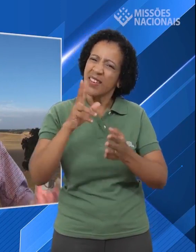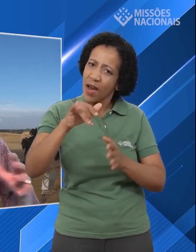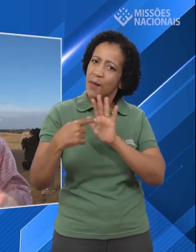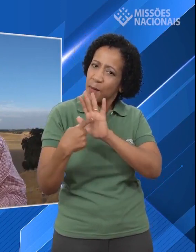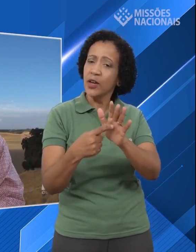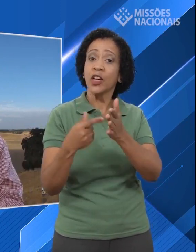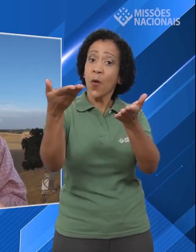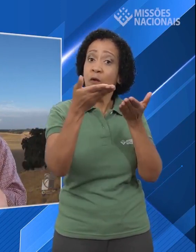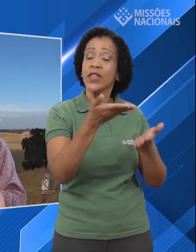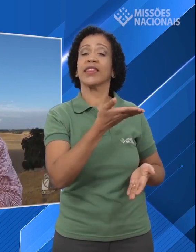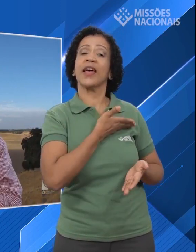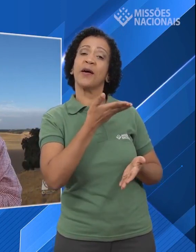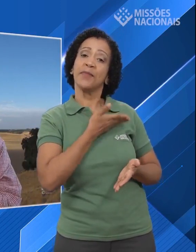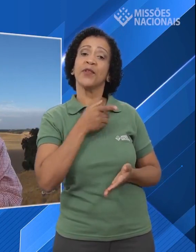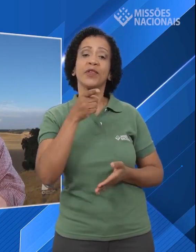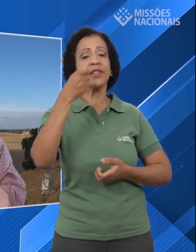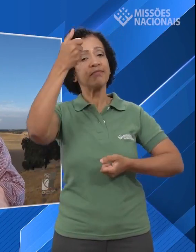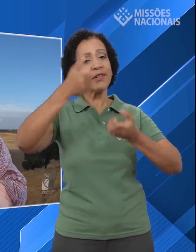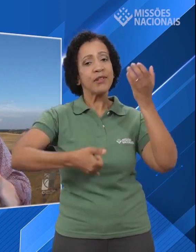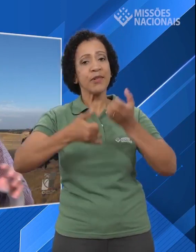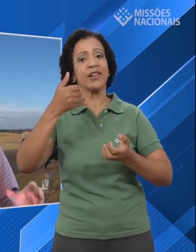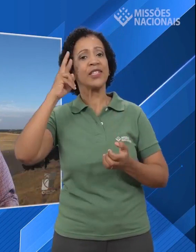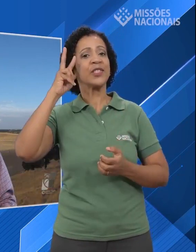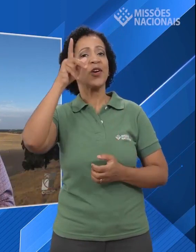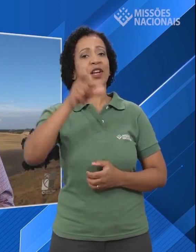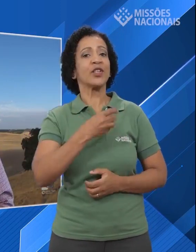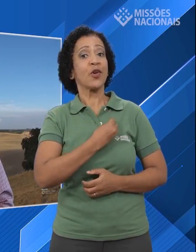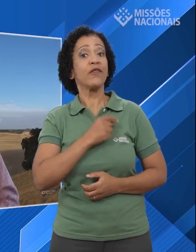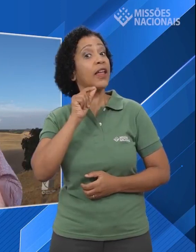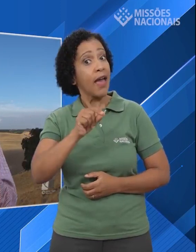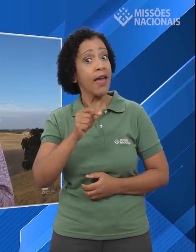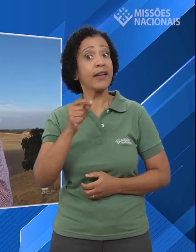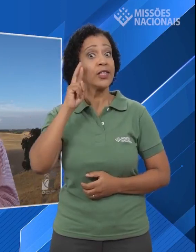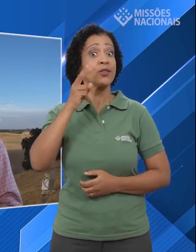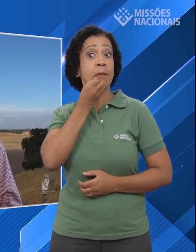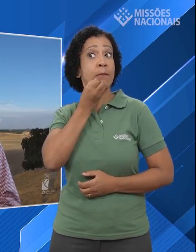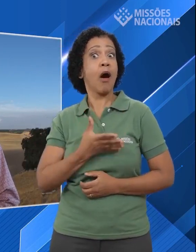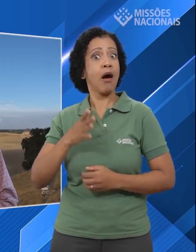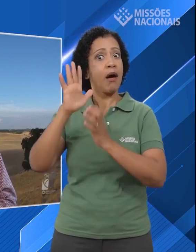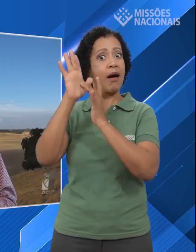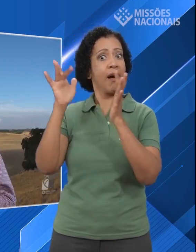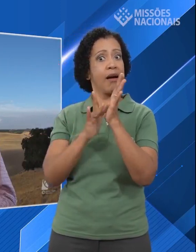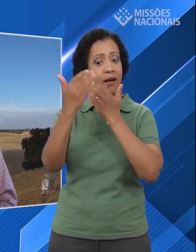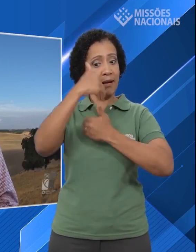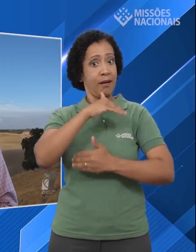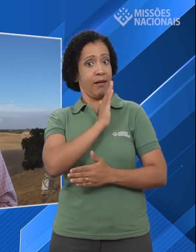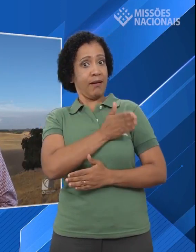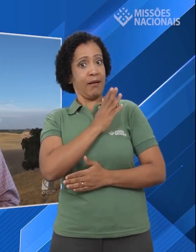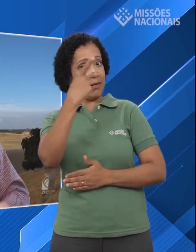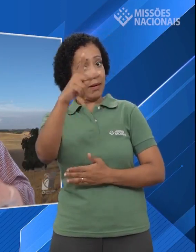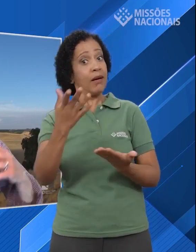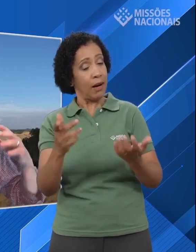pessoas que você ama e convide eles para ouvir a essa apresentação das boas novas de jesus cristo